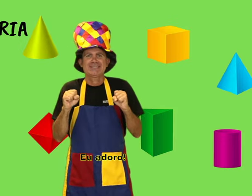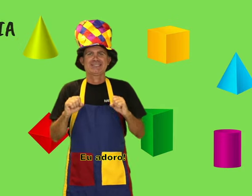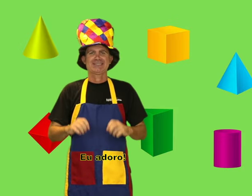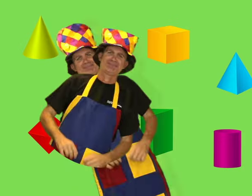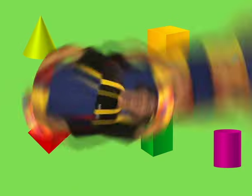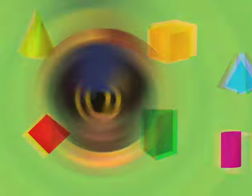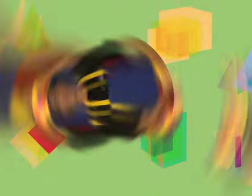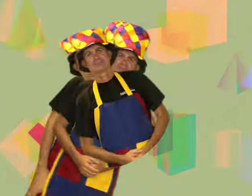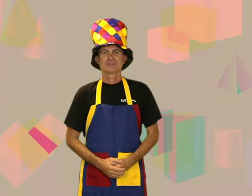adoro!